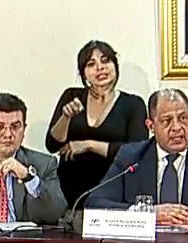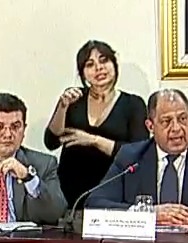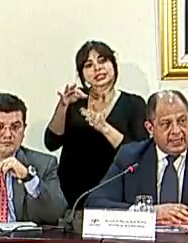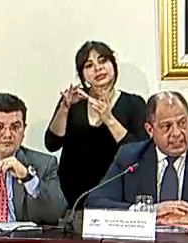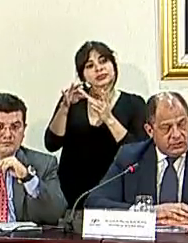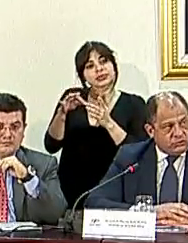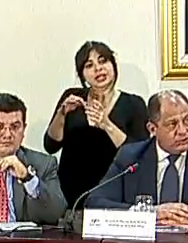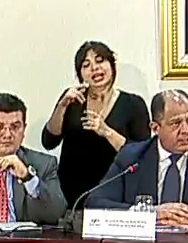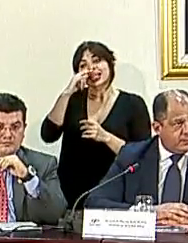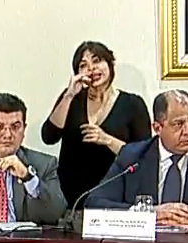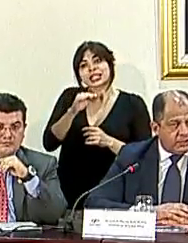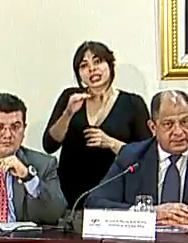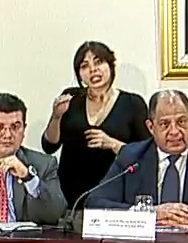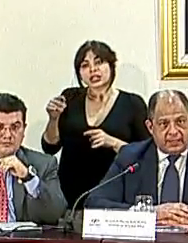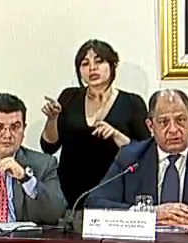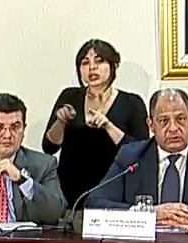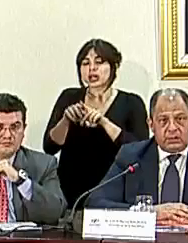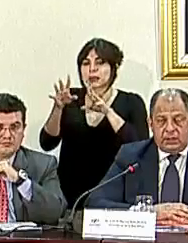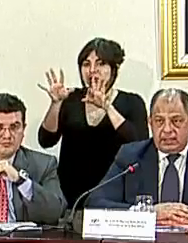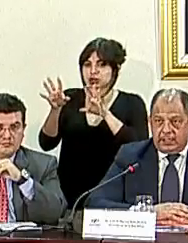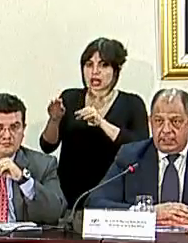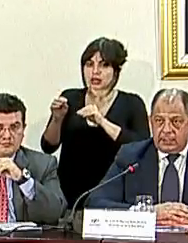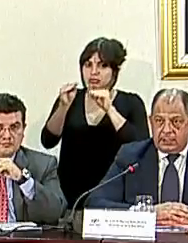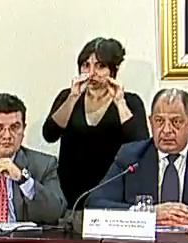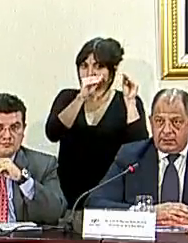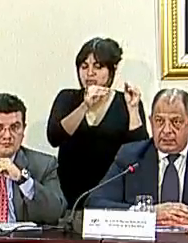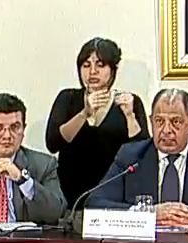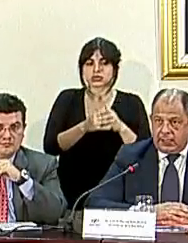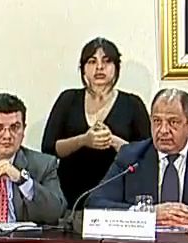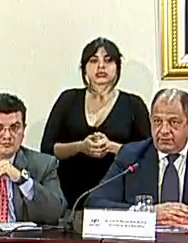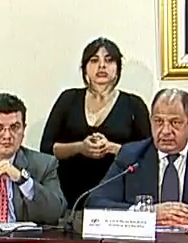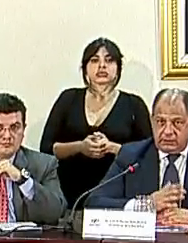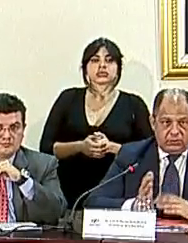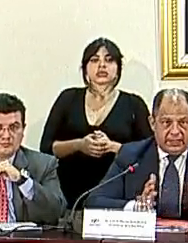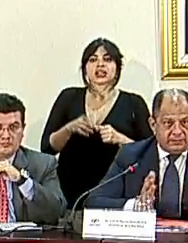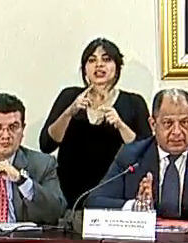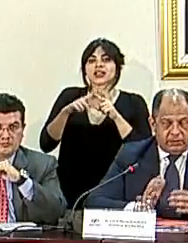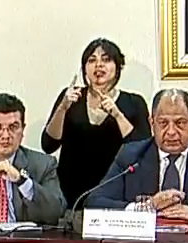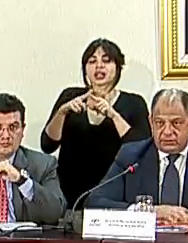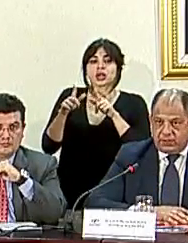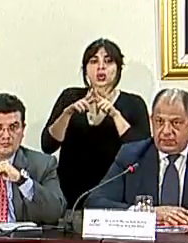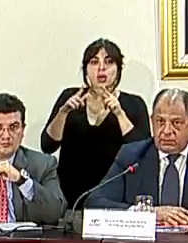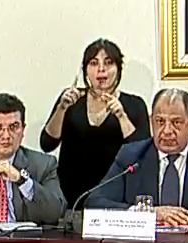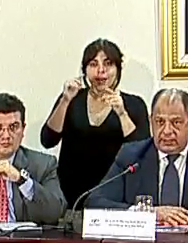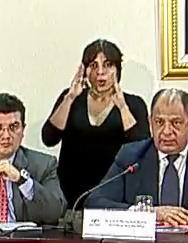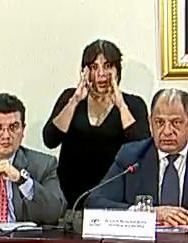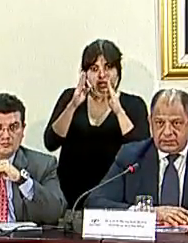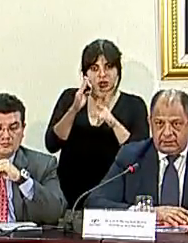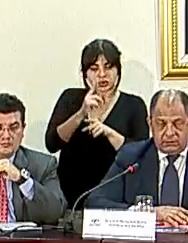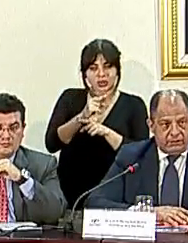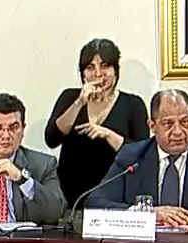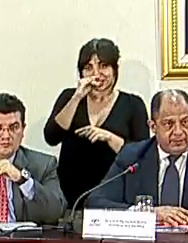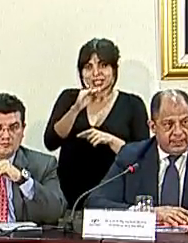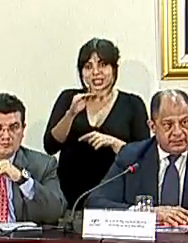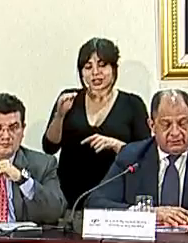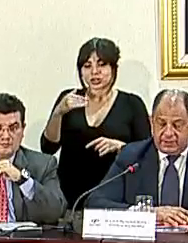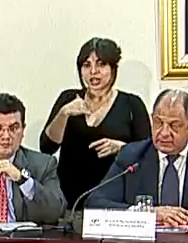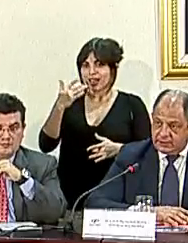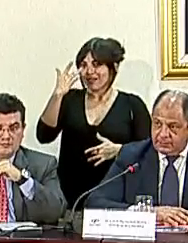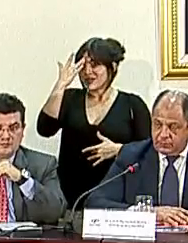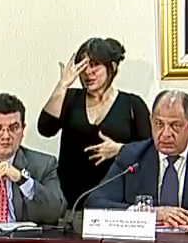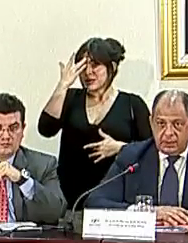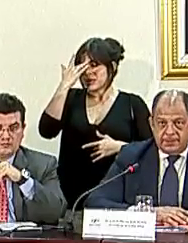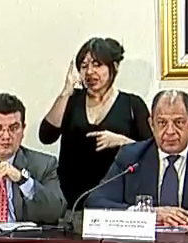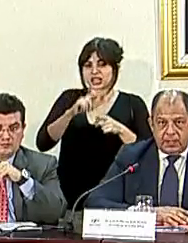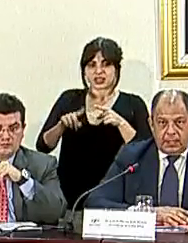especiales, a niños que han sido trasladados a diferentes lugares para una atención adecuada, a niños que estaban con enfermedades de